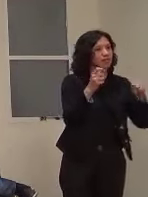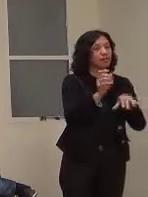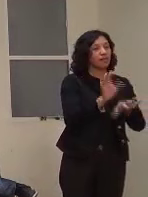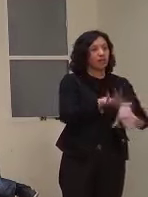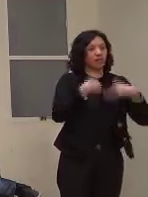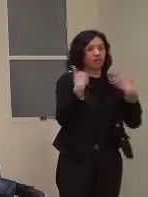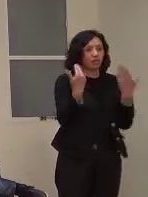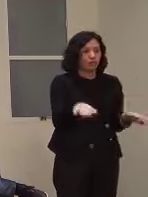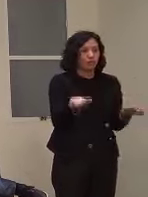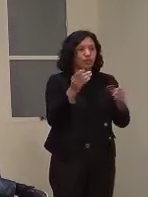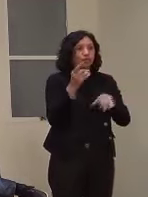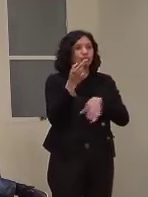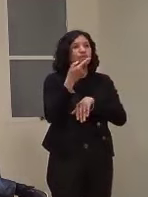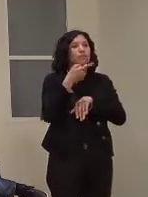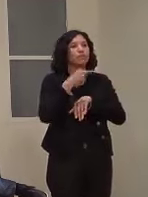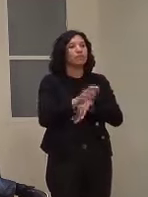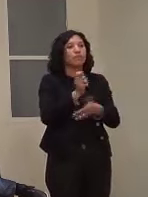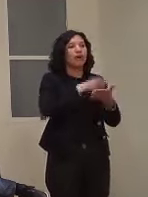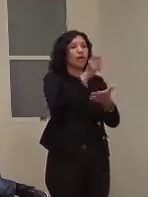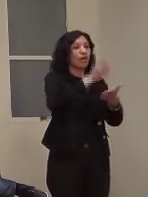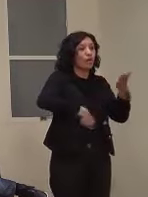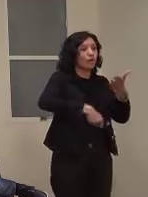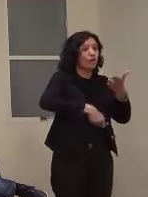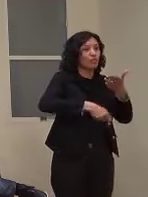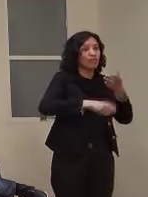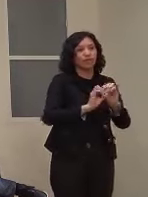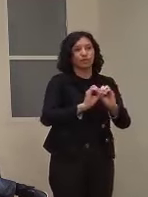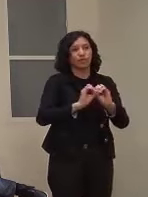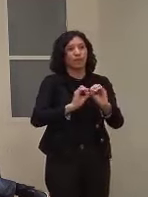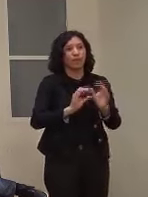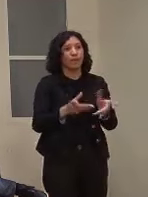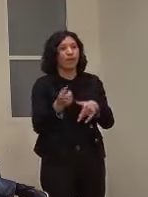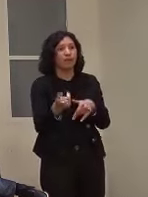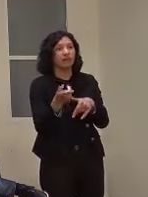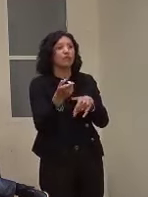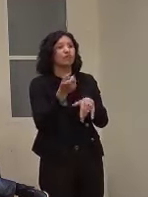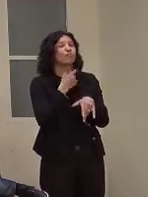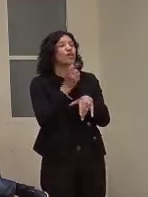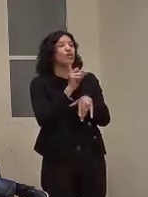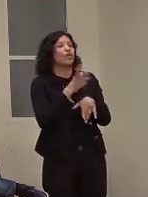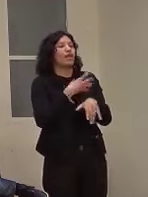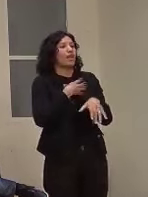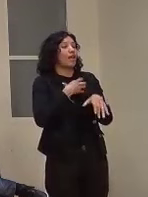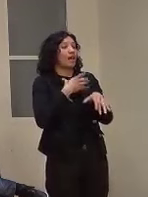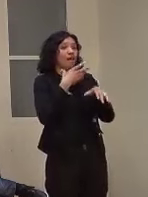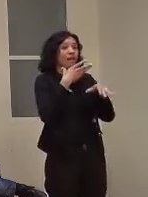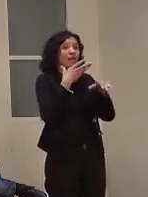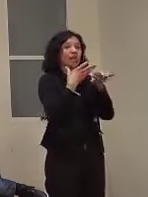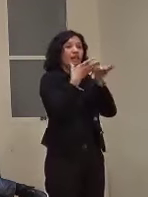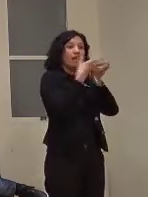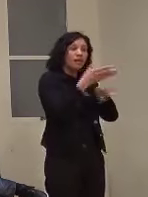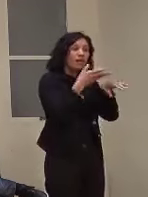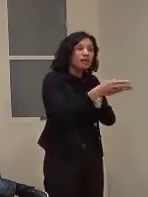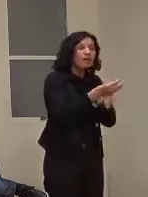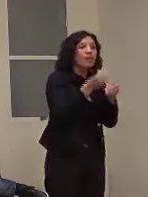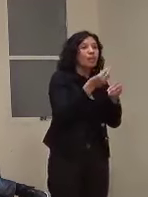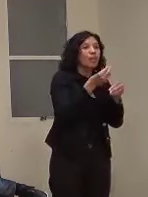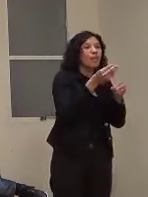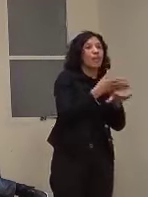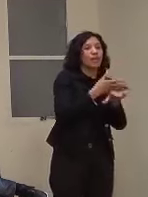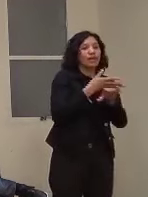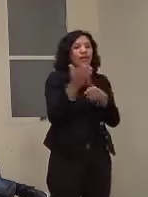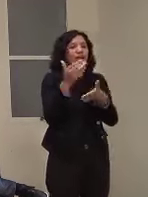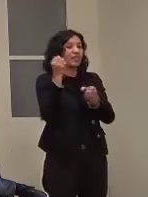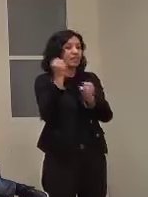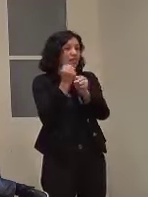quienes tienen un contrato precario prefieren no asistir a esas capacitaciones porque está alejarse de su puesto de